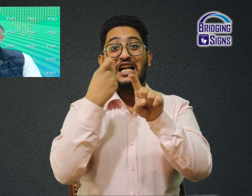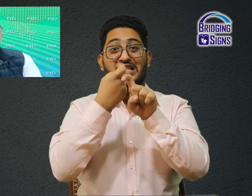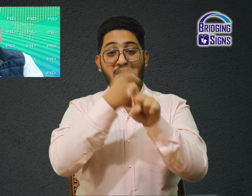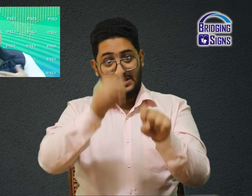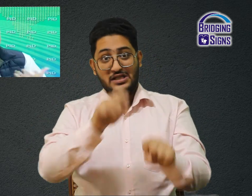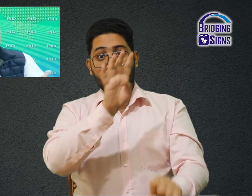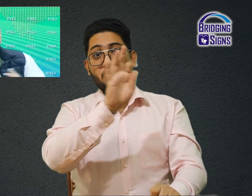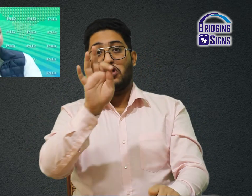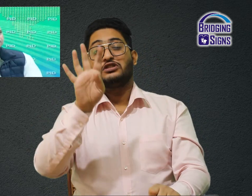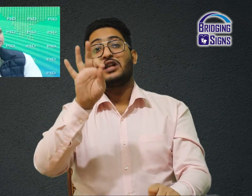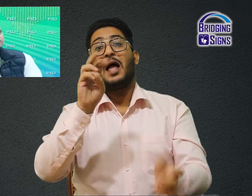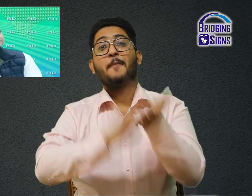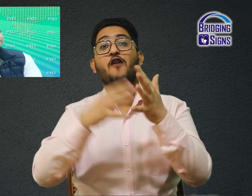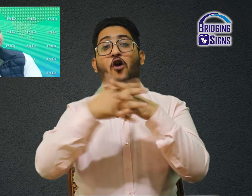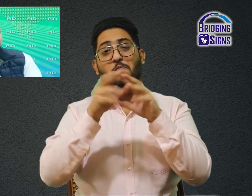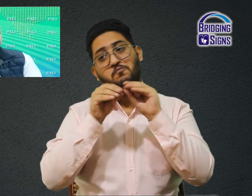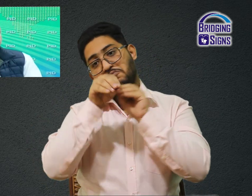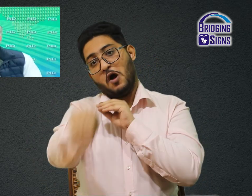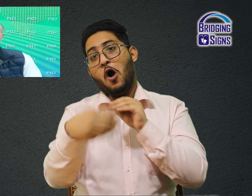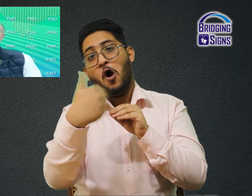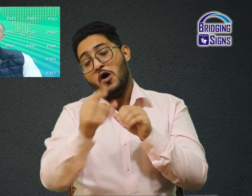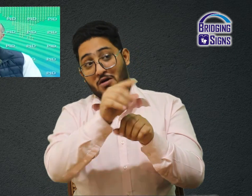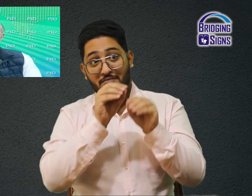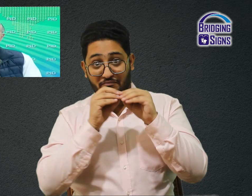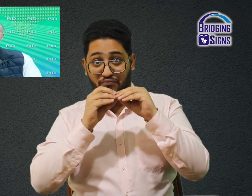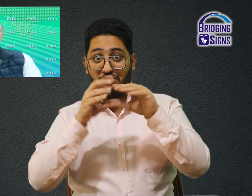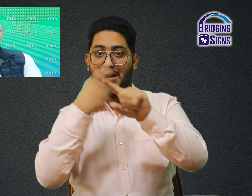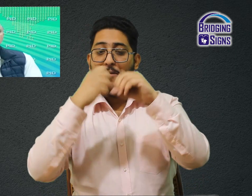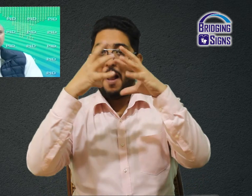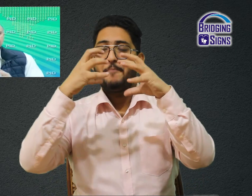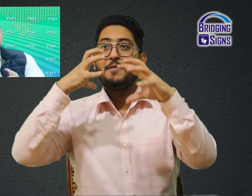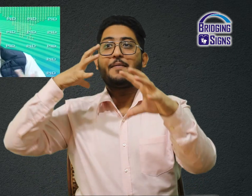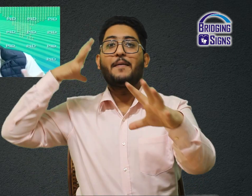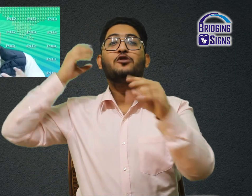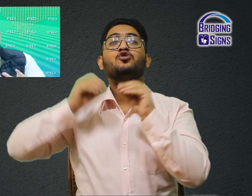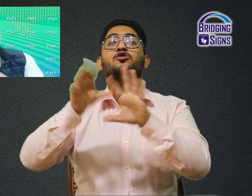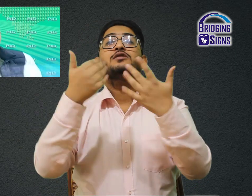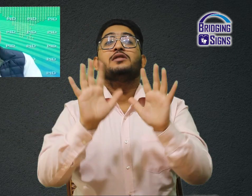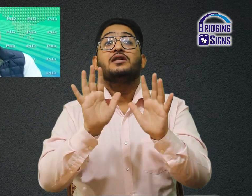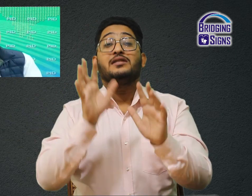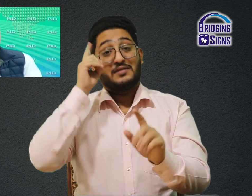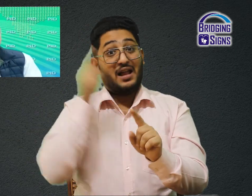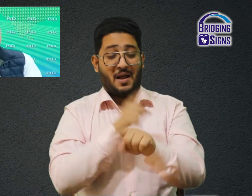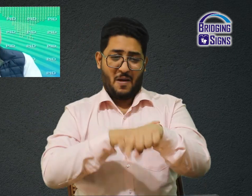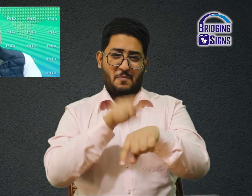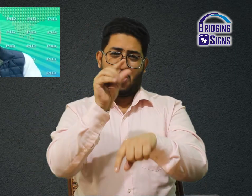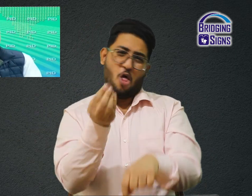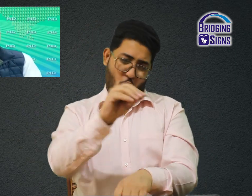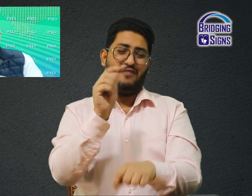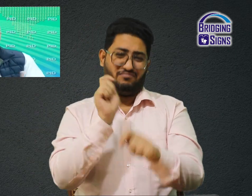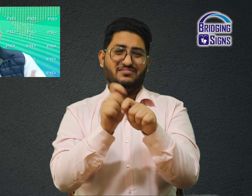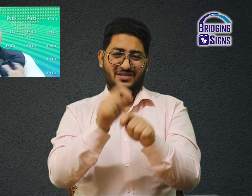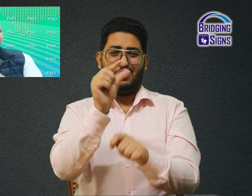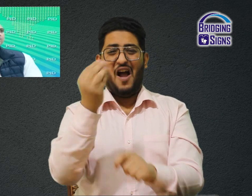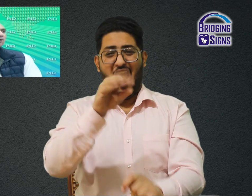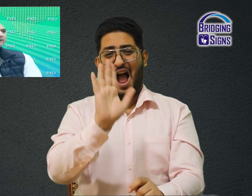400 मेगावाट वहाँ पर सप्लाई उसकी शुरू हो चुकी है इस वक्त और ये और चंद घंटे हमारे लगेंगे इस सिस्टम